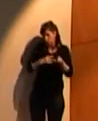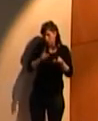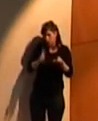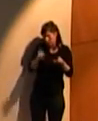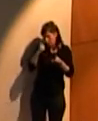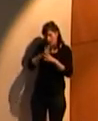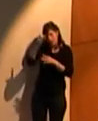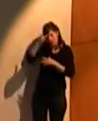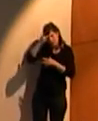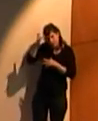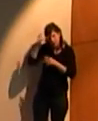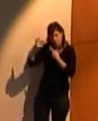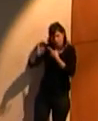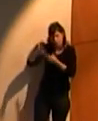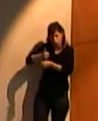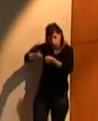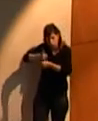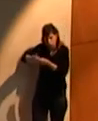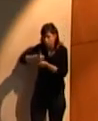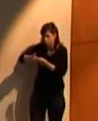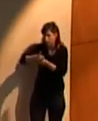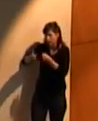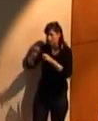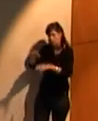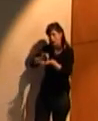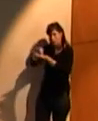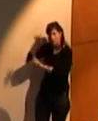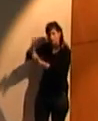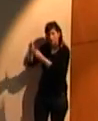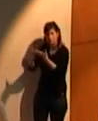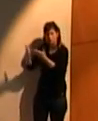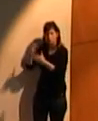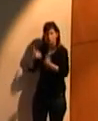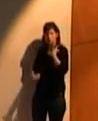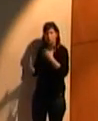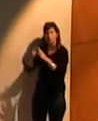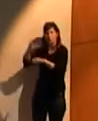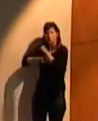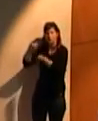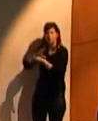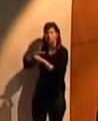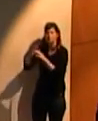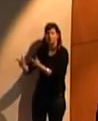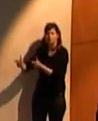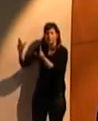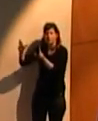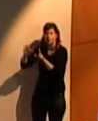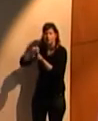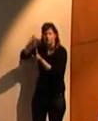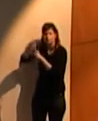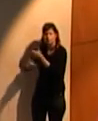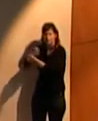été des personnes en situation de divers handicaps en séjour adapté. Et c'est à partir de là où j'ai compris qu'il y avait